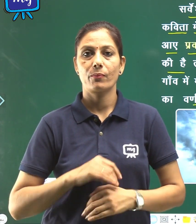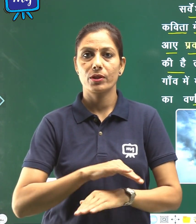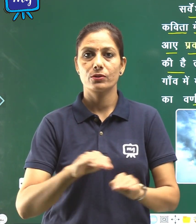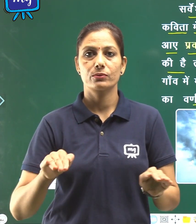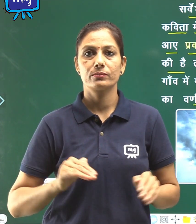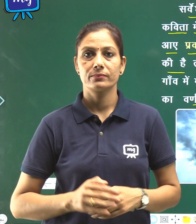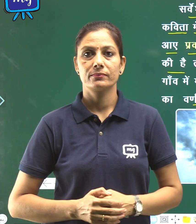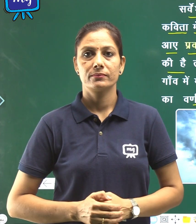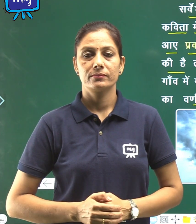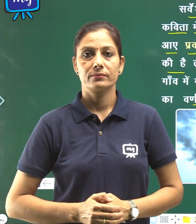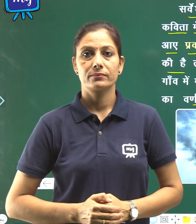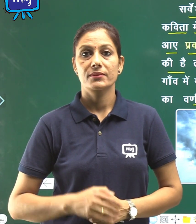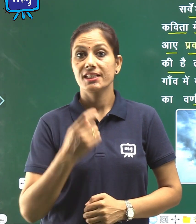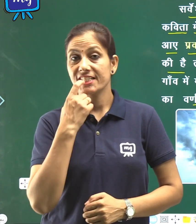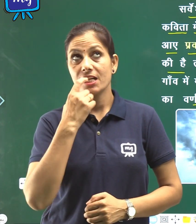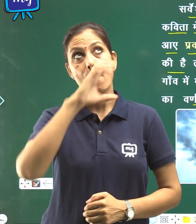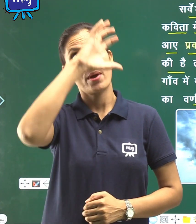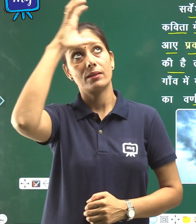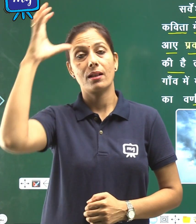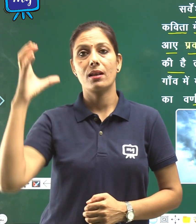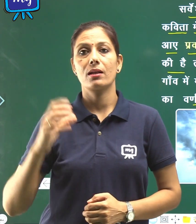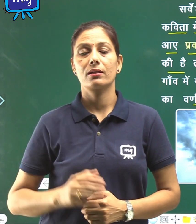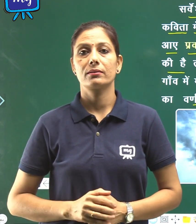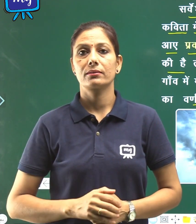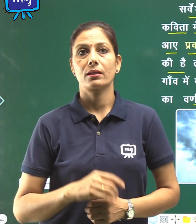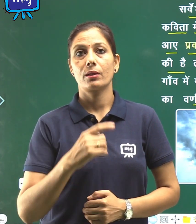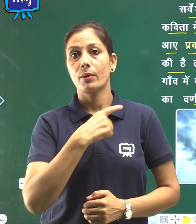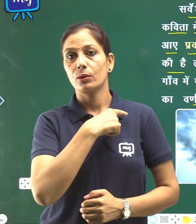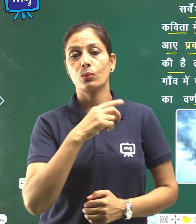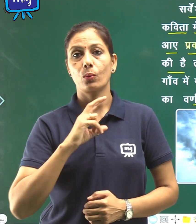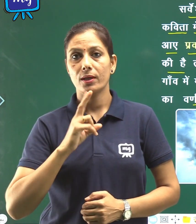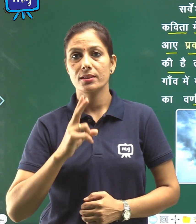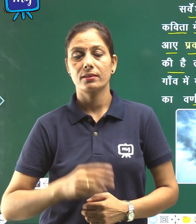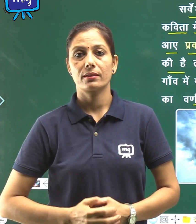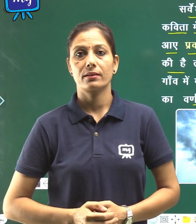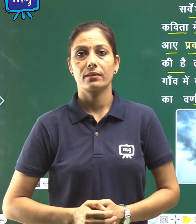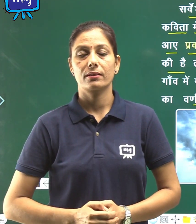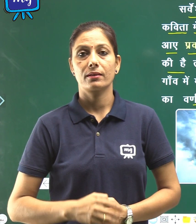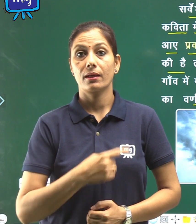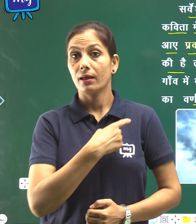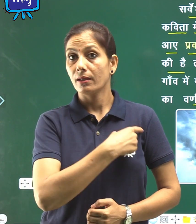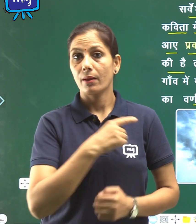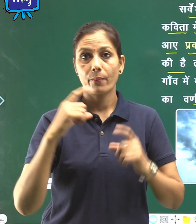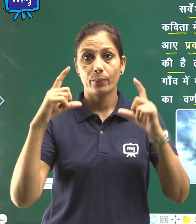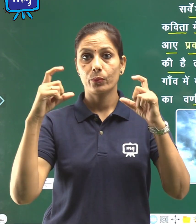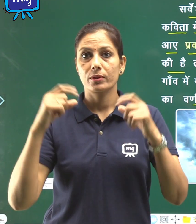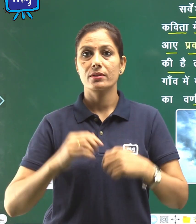बच्चों, मेघ बादलों को कहा जाता है। ये बादलों की तस्वीर